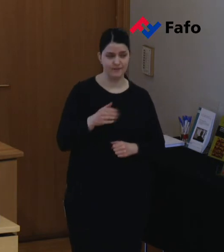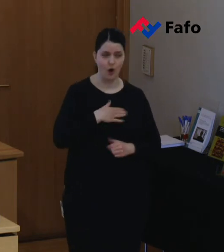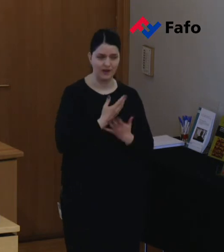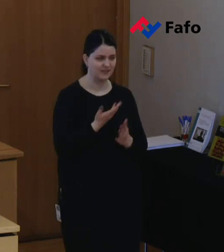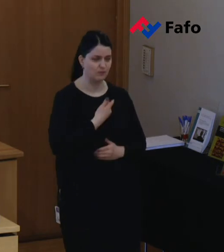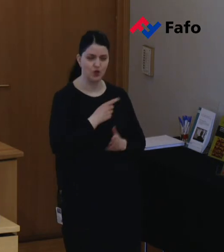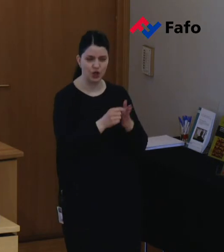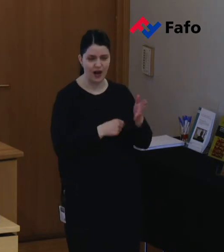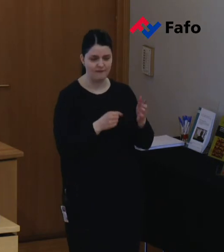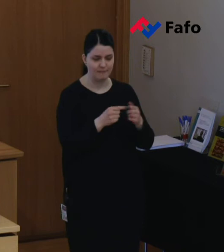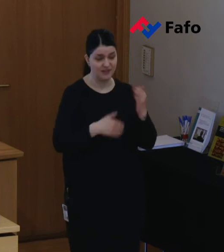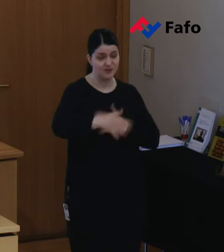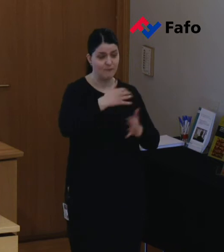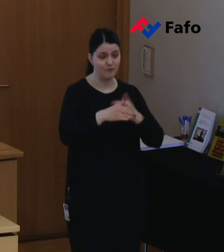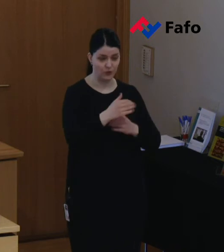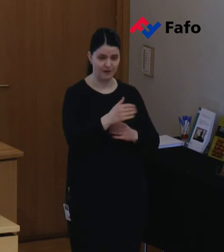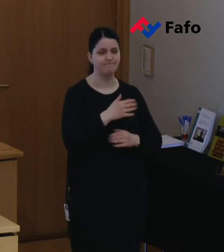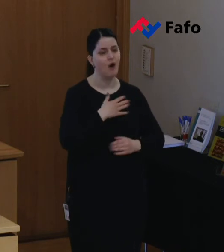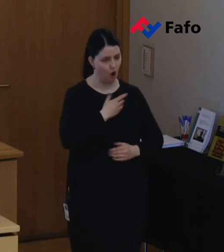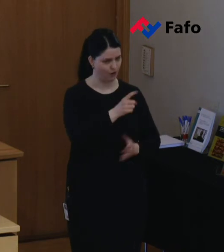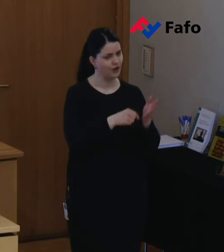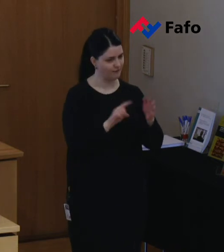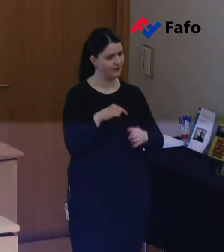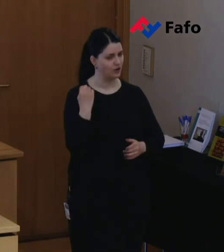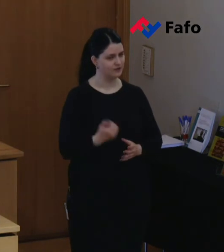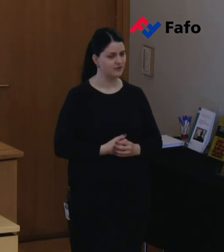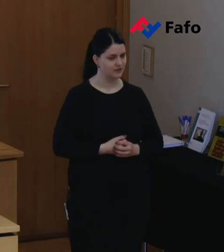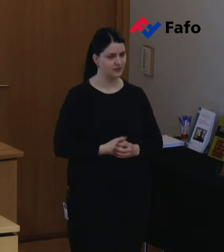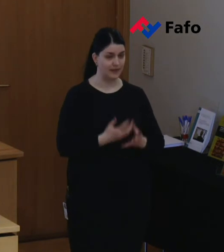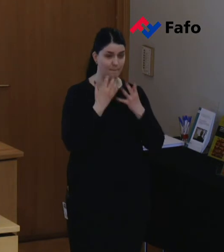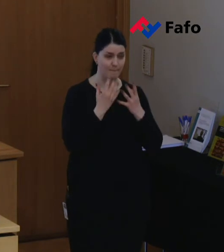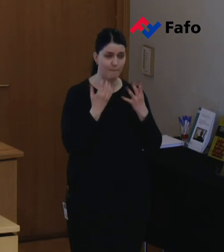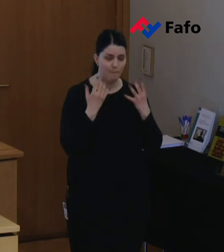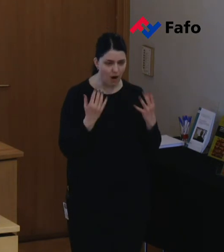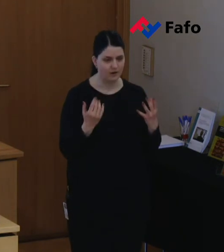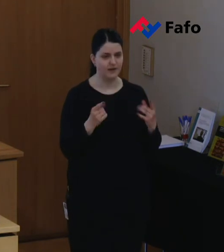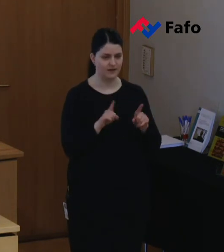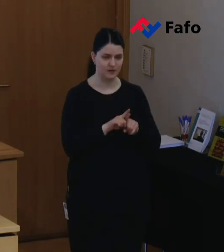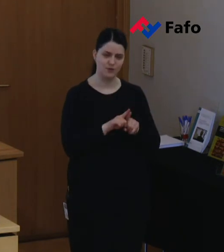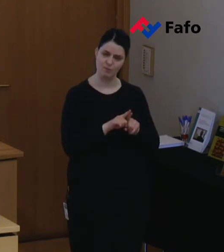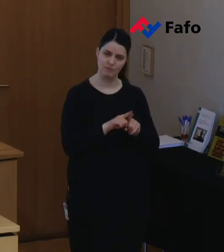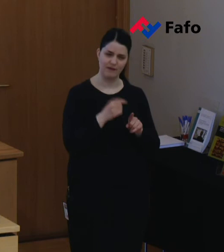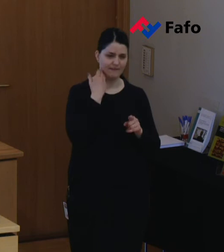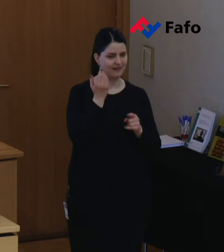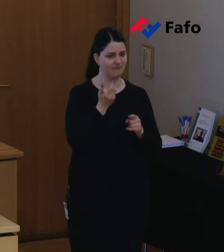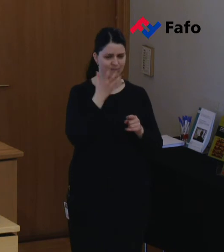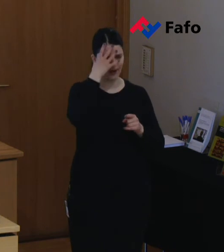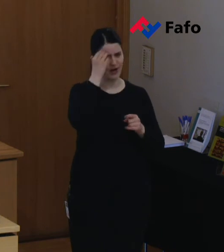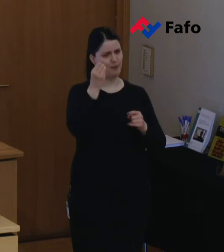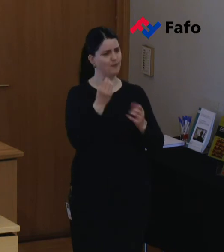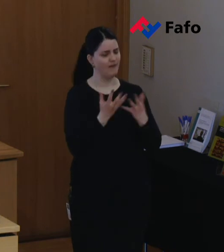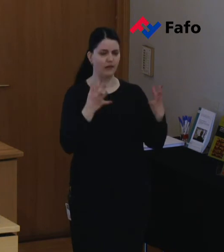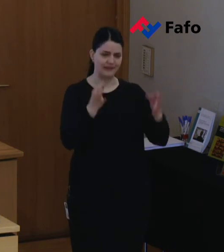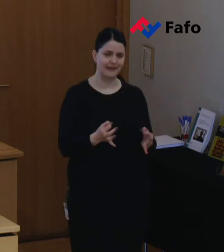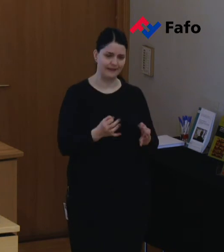så har samfunnet rundt store krav til oss. Og det er mange nå som de har budt, så de har liksom glemt en del av det som er